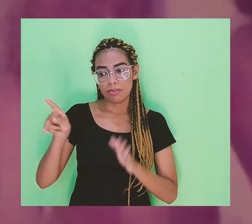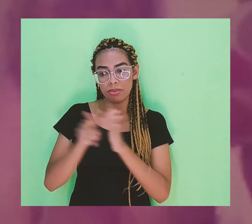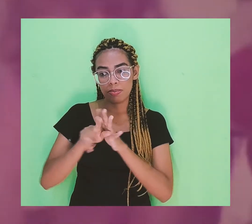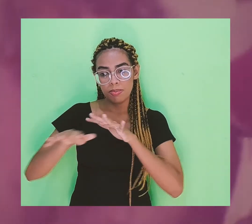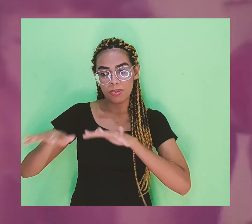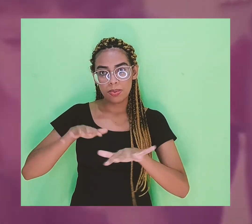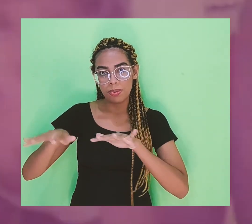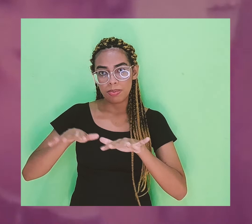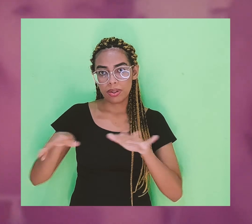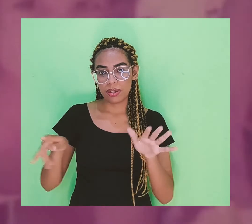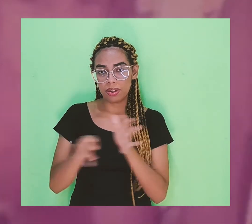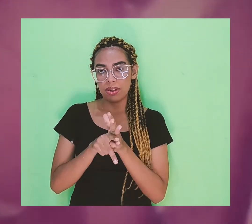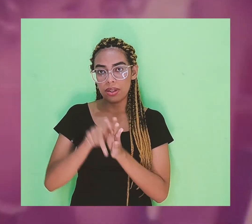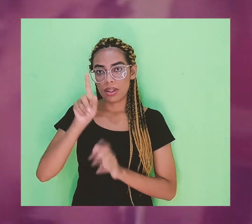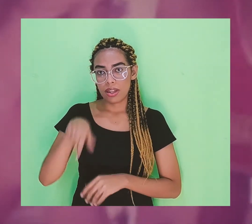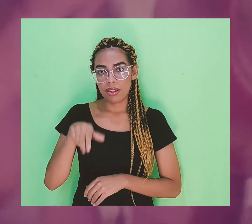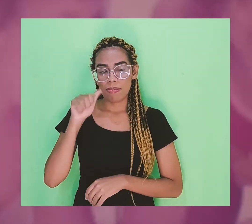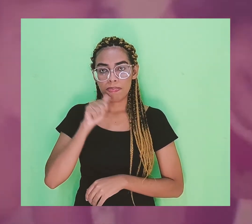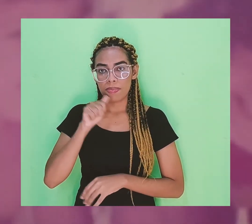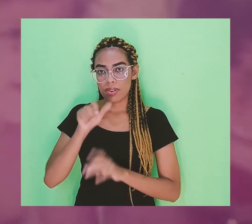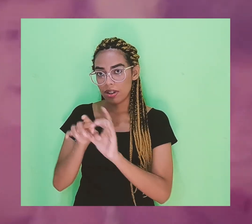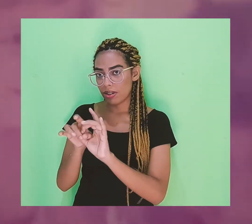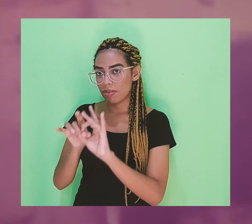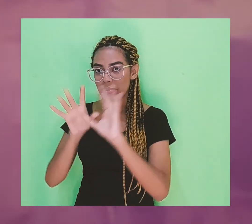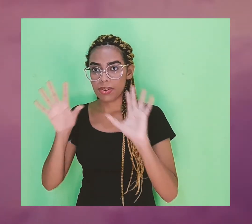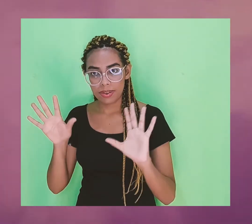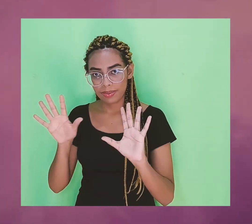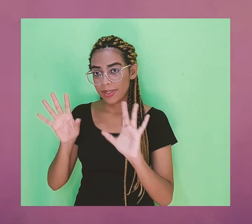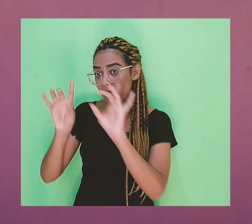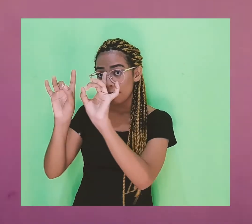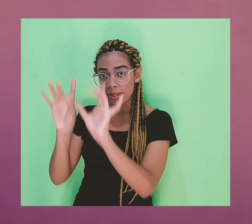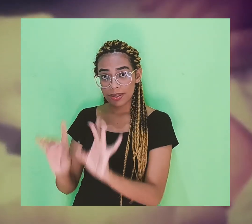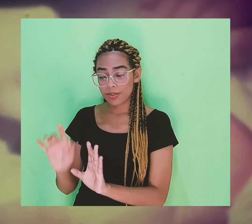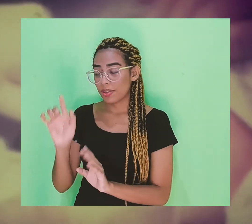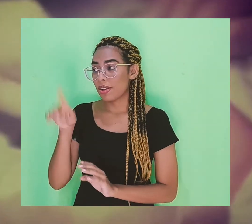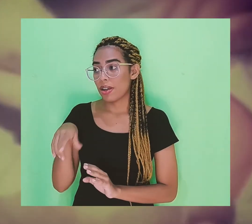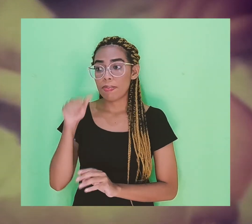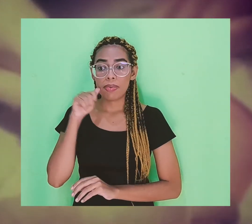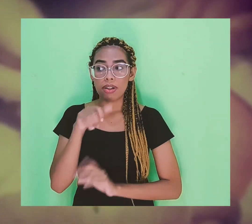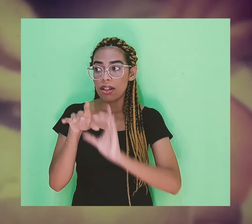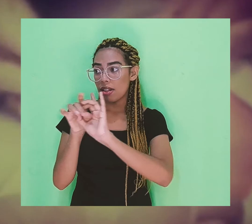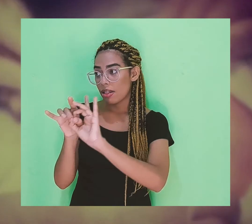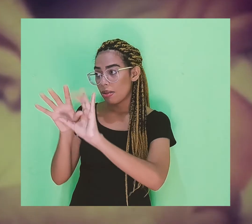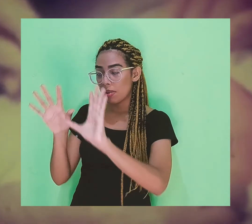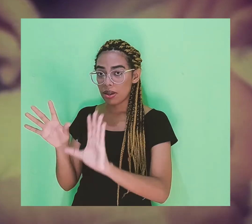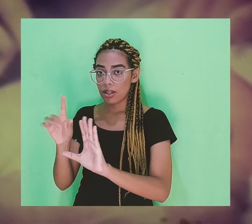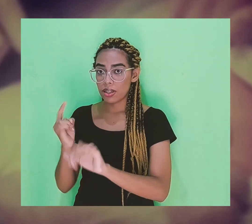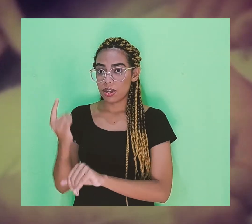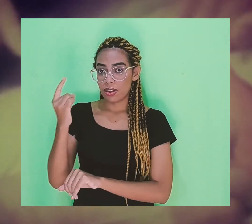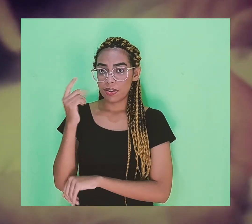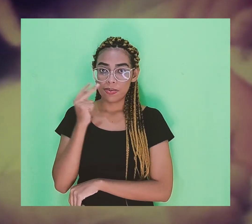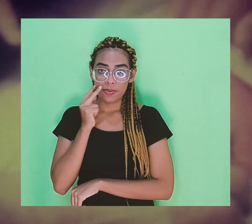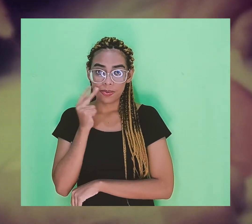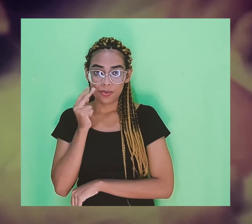fazer festa com entrada de mulheres liberadas. E é bem específica, a entrada de mulheres liberadas e talvez uma rodada de